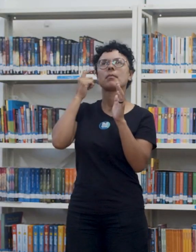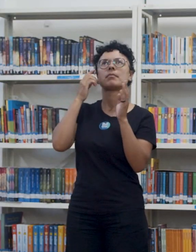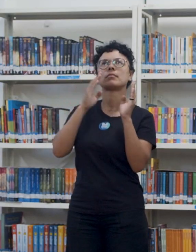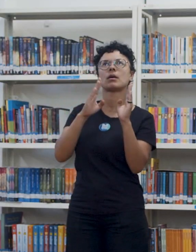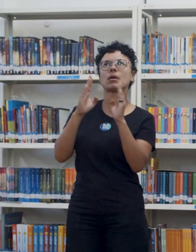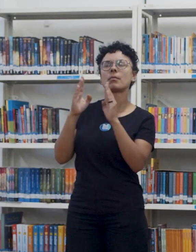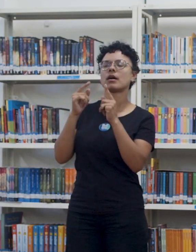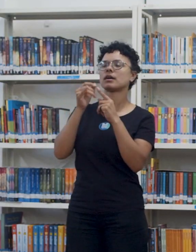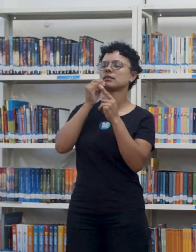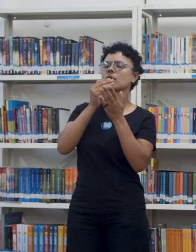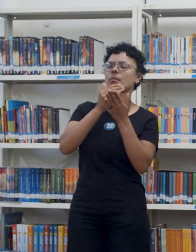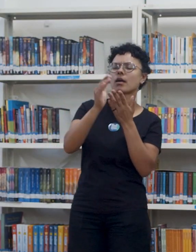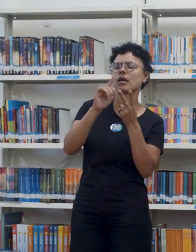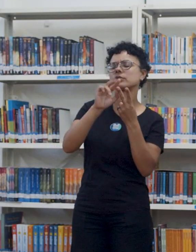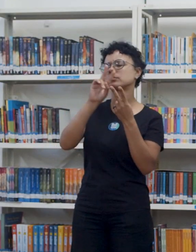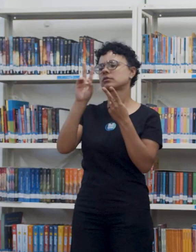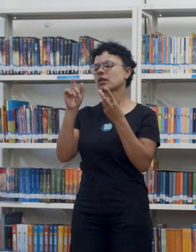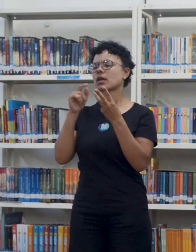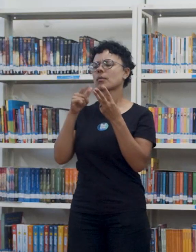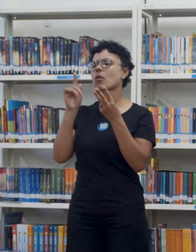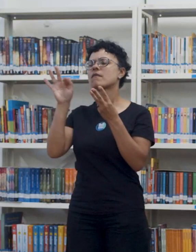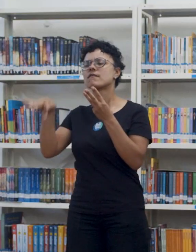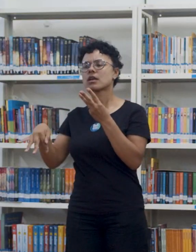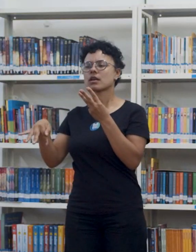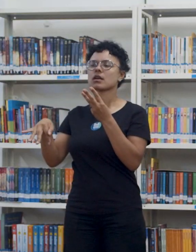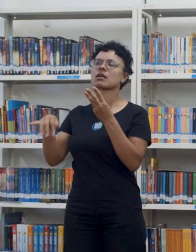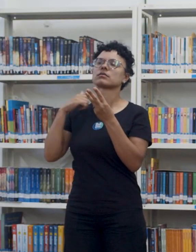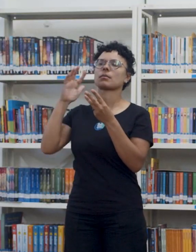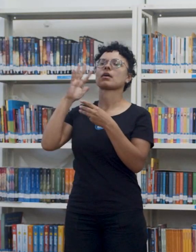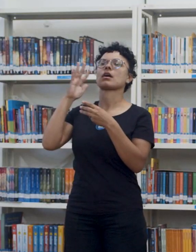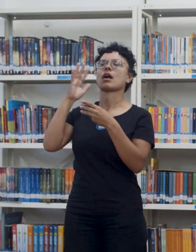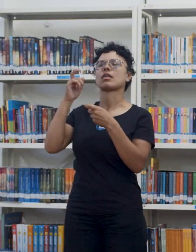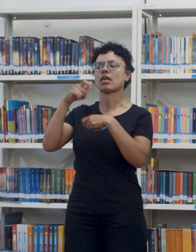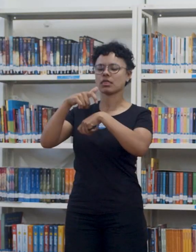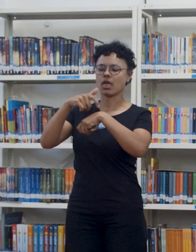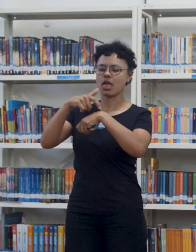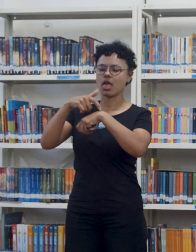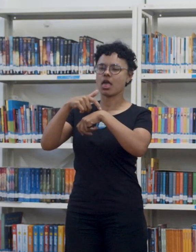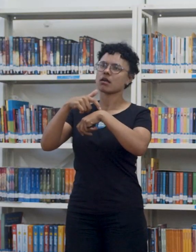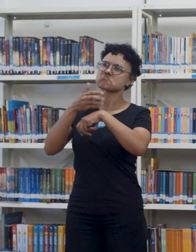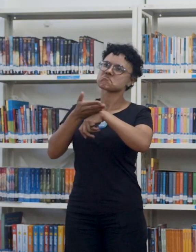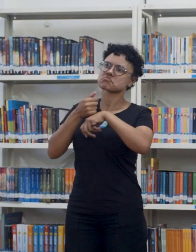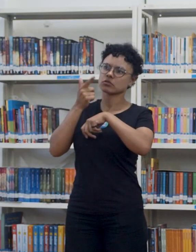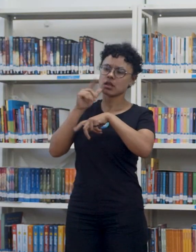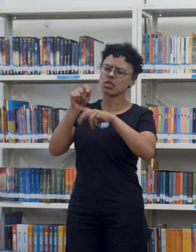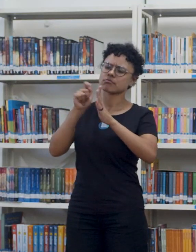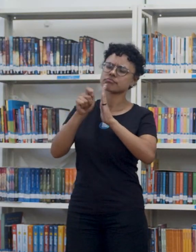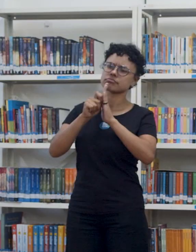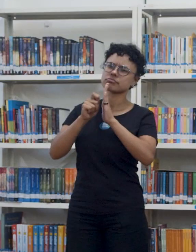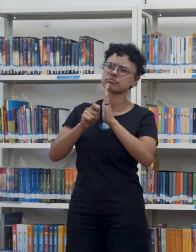mentalmente. Por onde eu vou, por onde eu passo e aonde eu vou terminar. Isso vai economizar tempo e vocês vão conseguir escrever